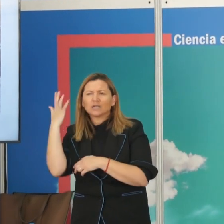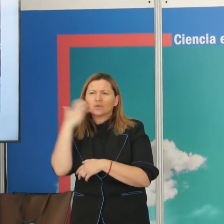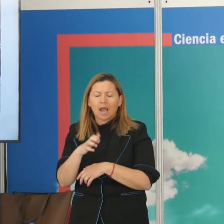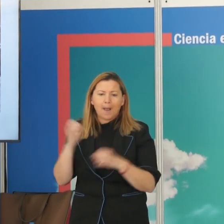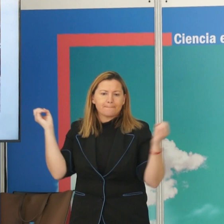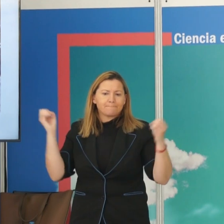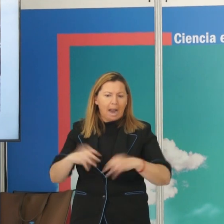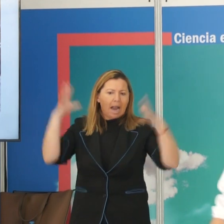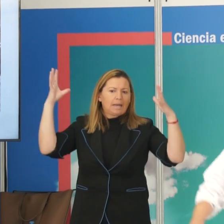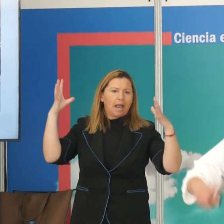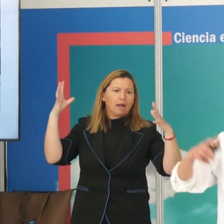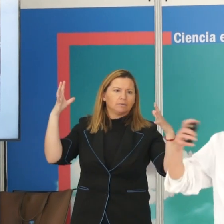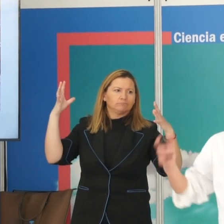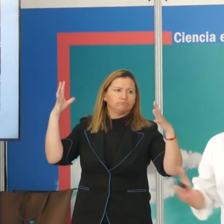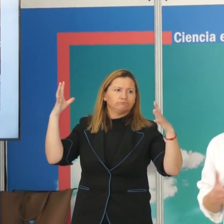magia,